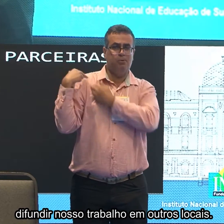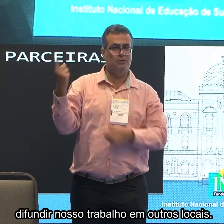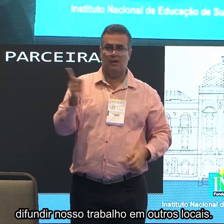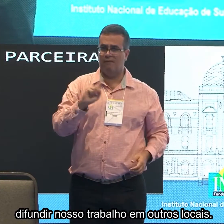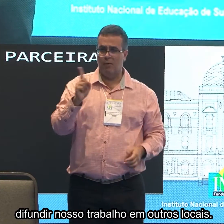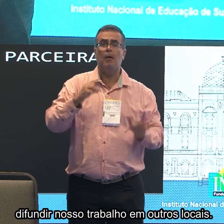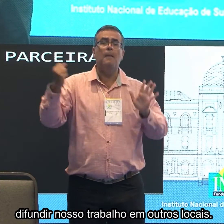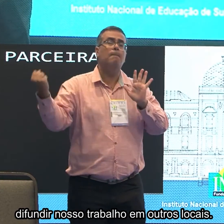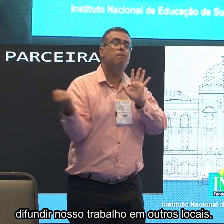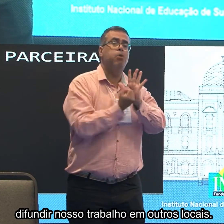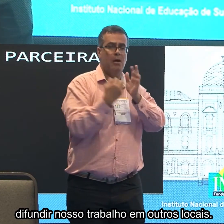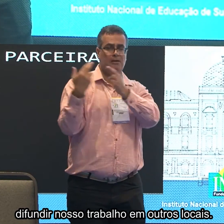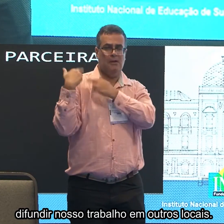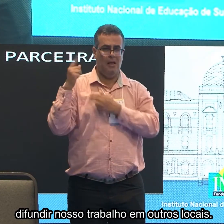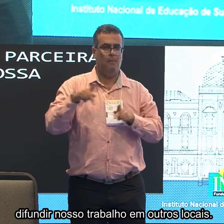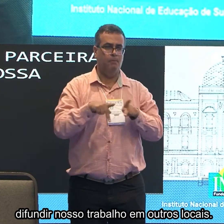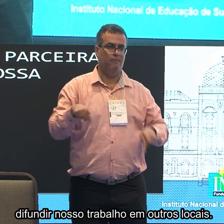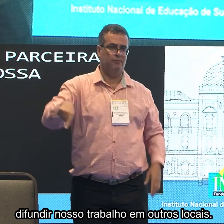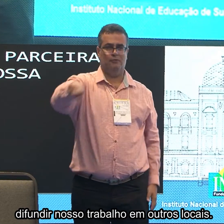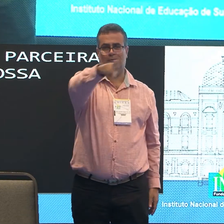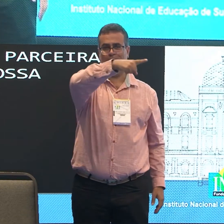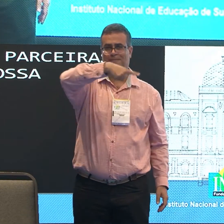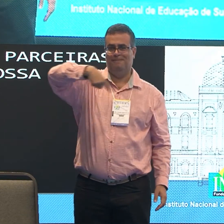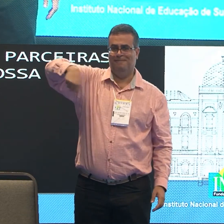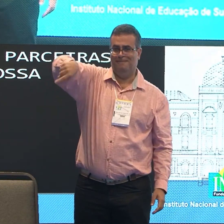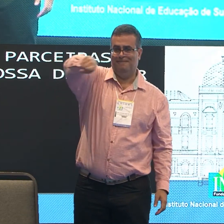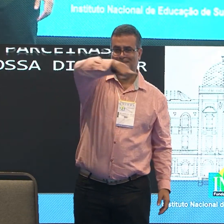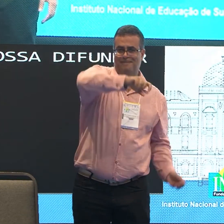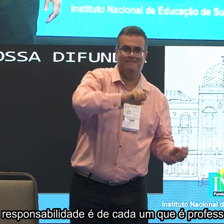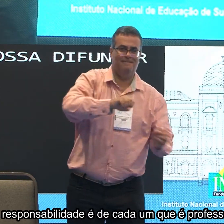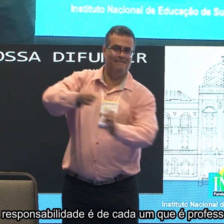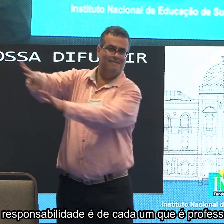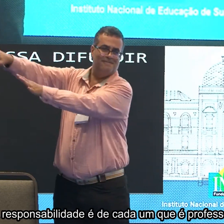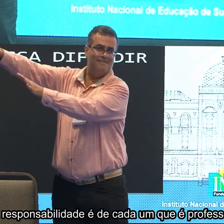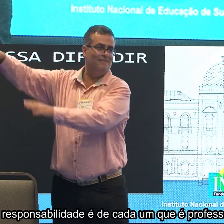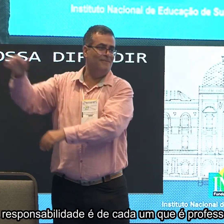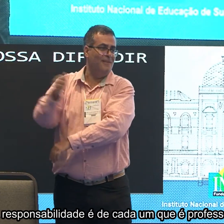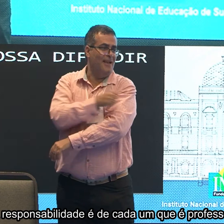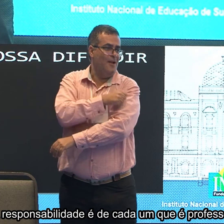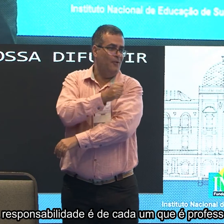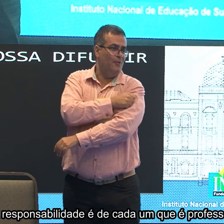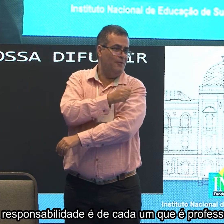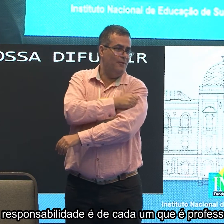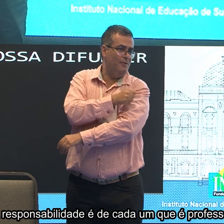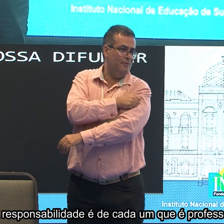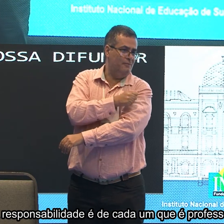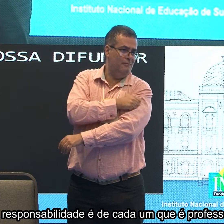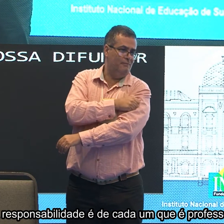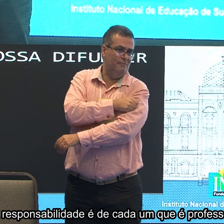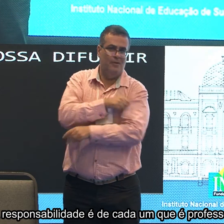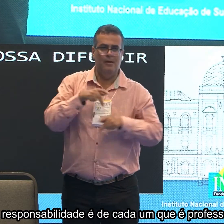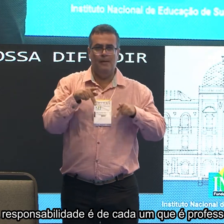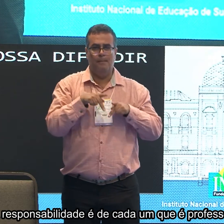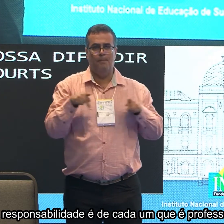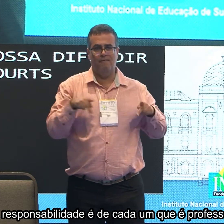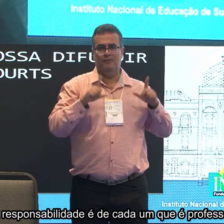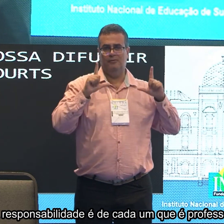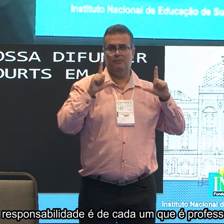trabalho em diversos outros locais. E a responsabilidade é de cada um que é professor,